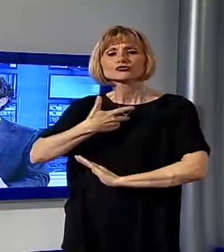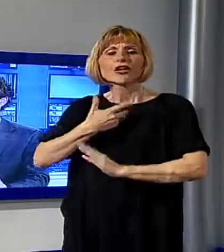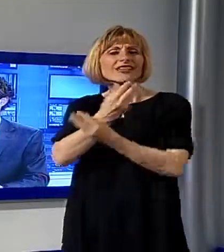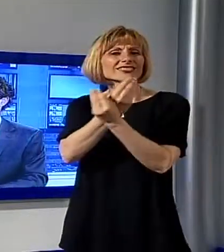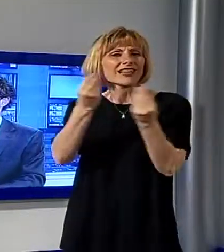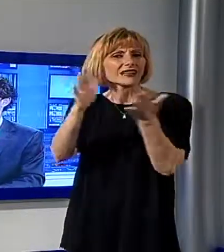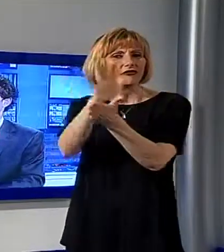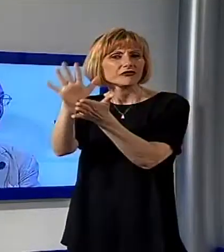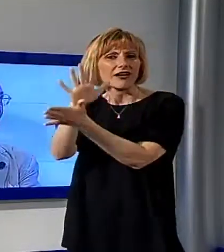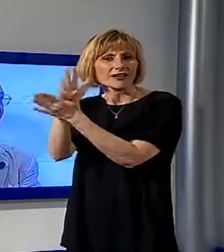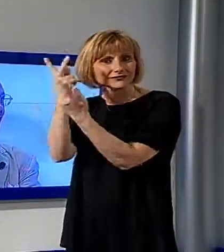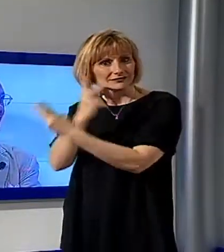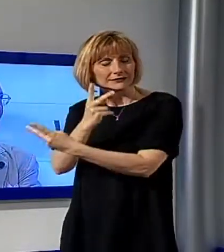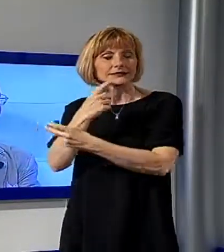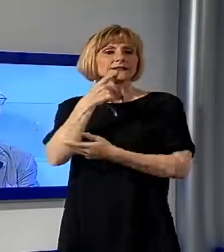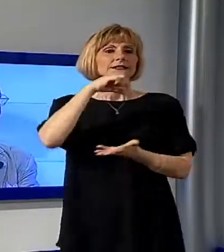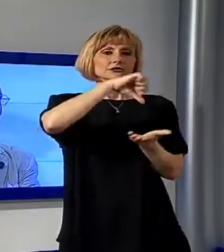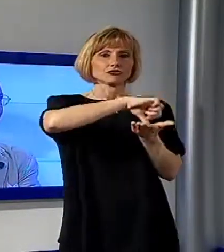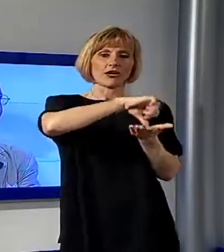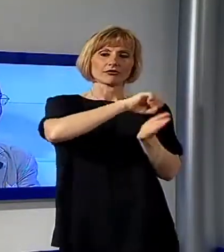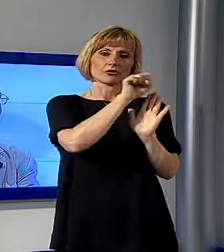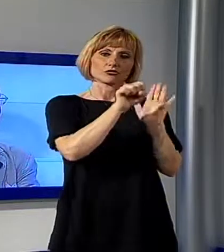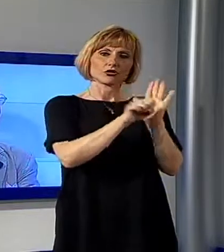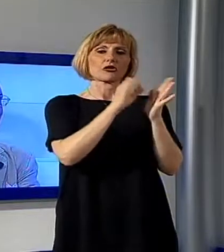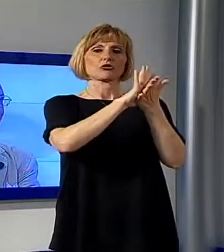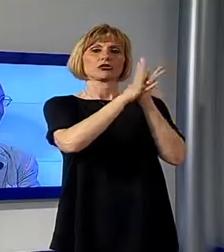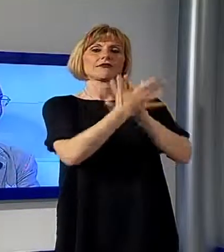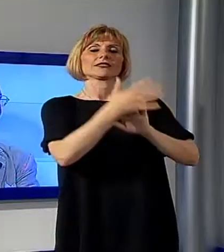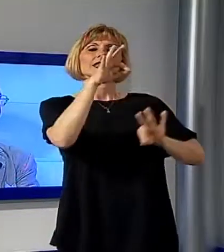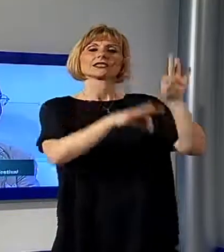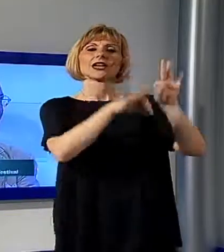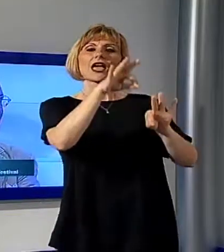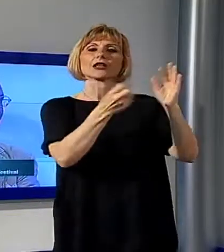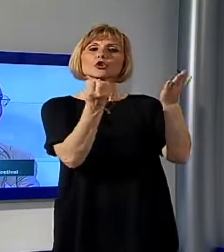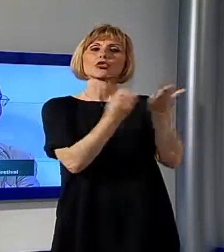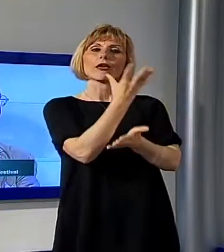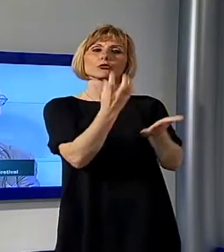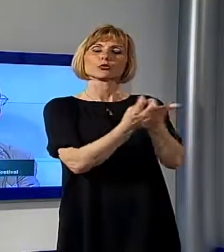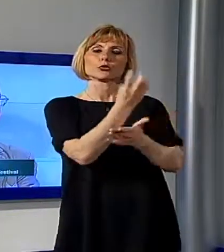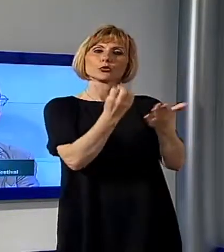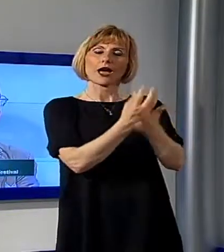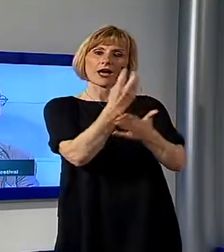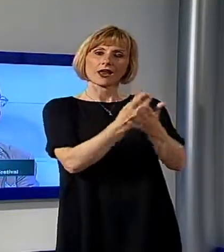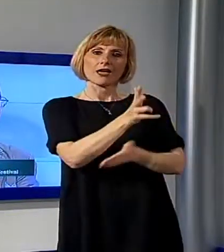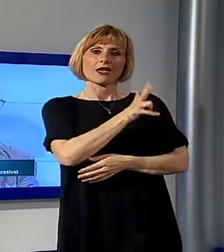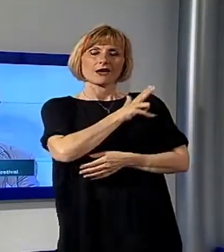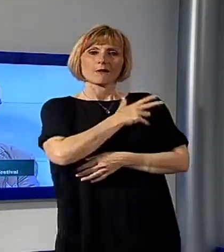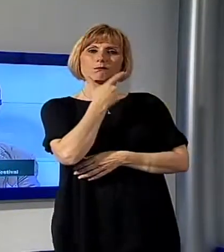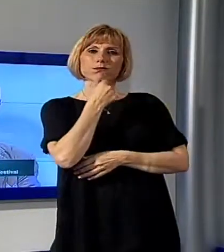tantissimi eventi. Il centro storico di Lucca è un teatro naturale, è ricchissimo di bellezze, e allora